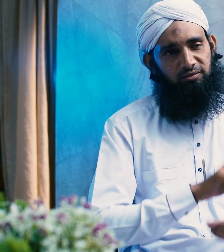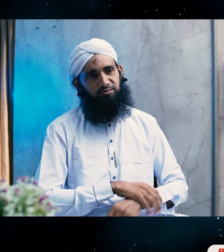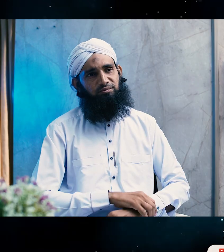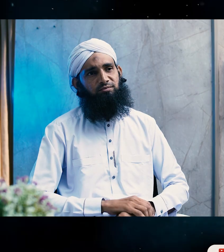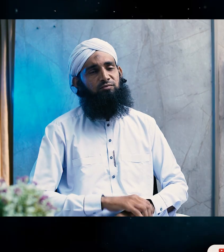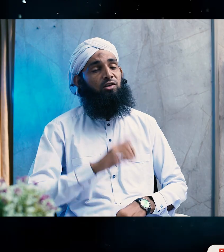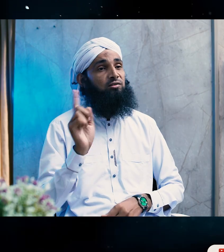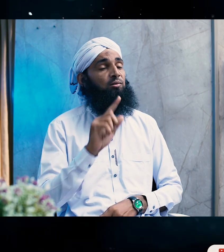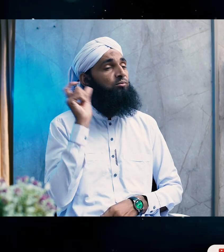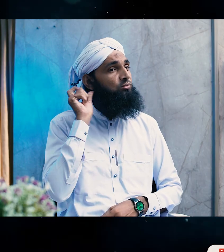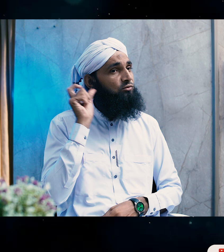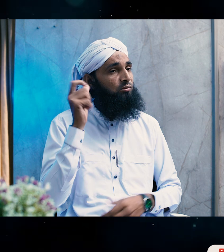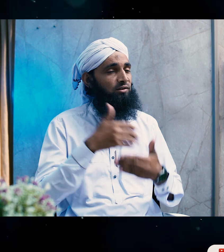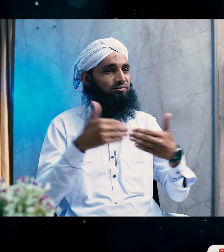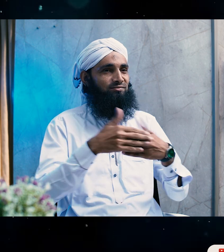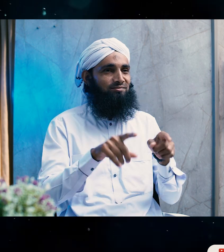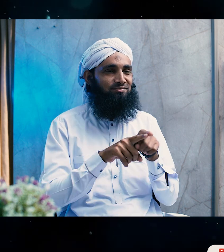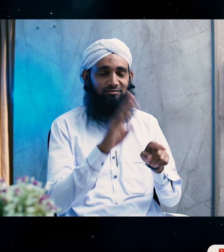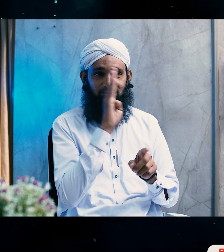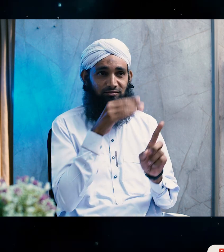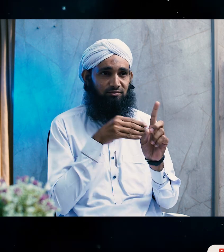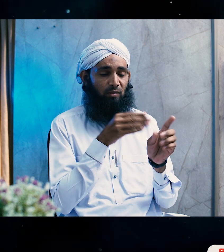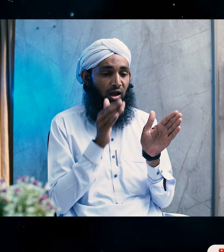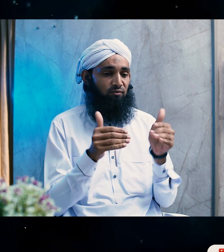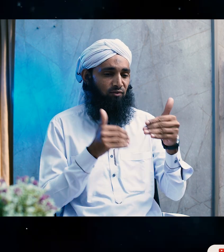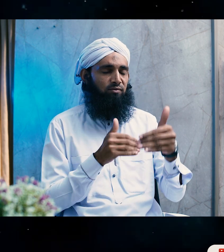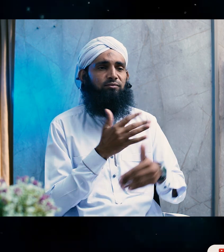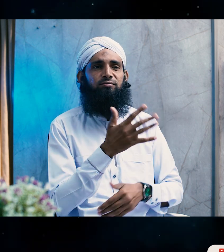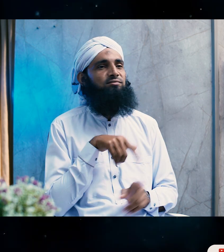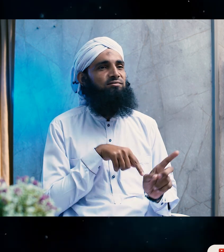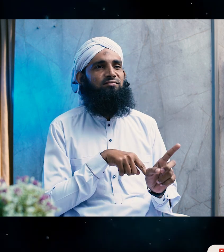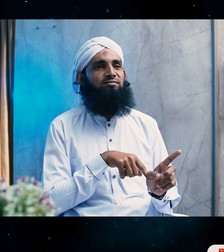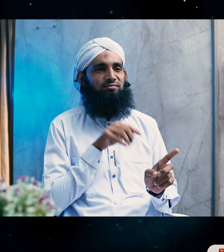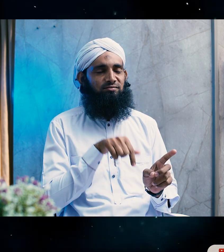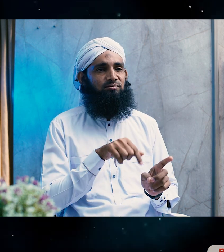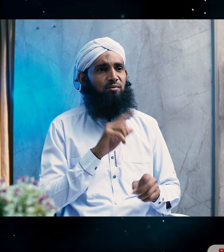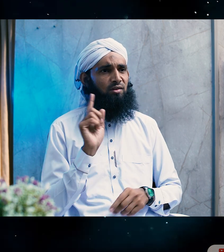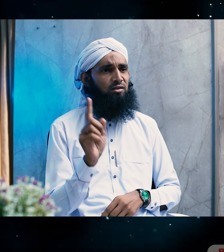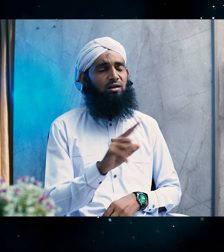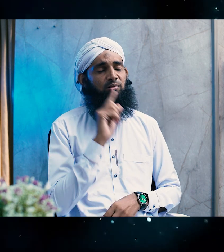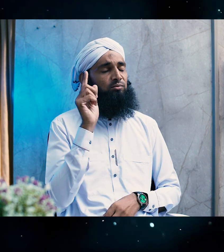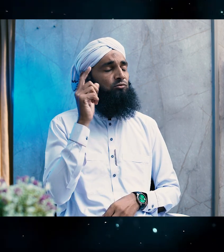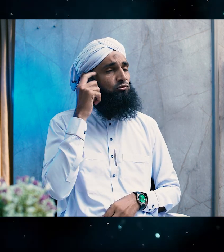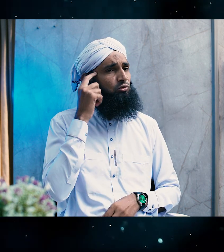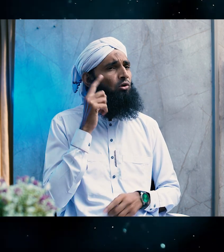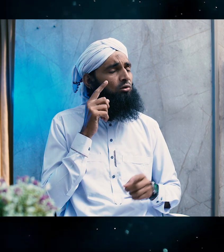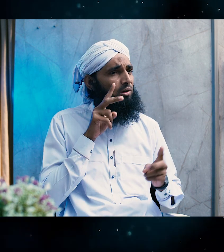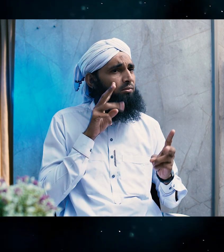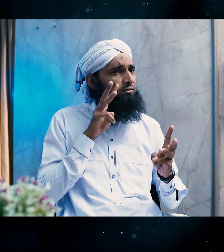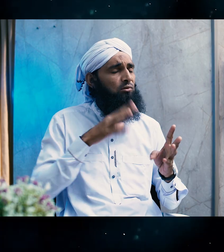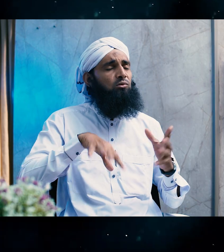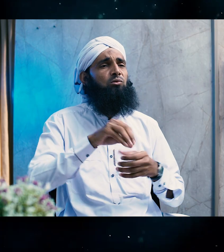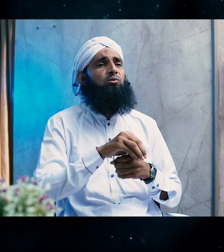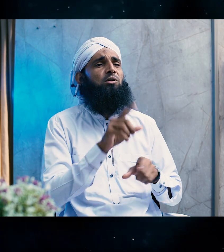سکتے۔ مسلمانوں میں، اہل سنت میں اس طرح کی کوئی حد بندی نہیں ہے۔ آپ کوئی سا بھی دن